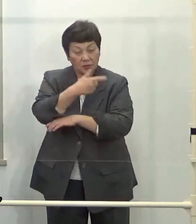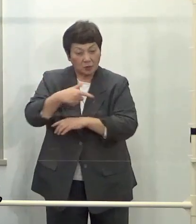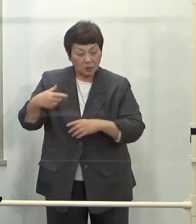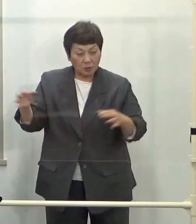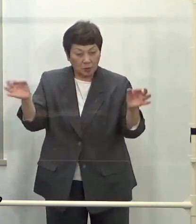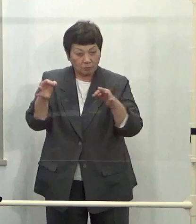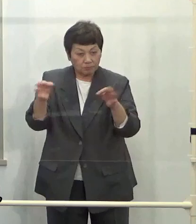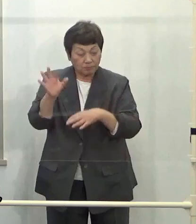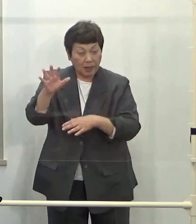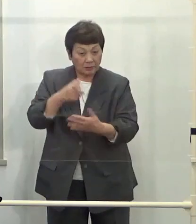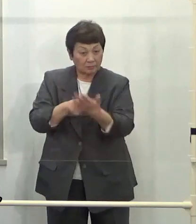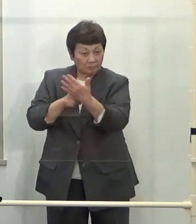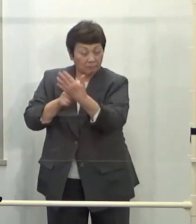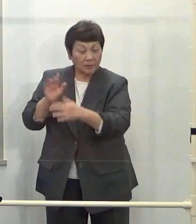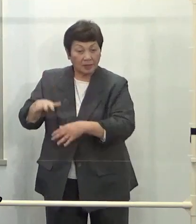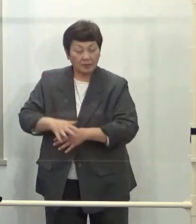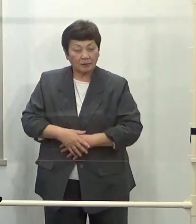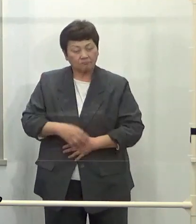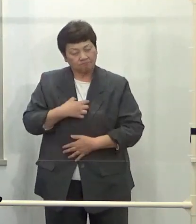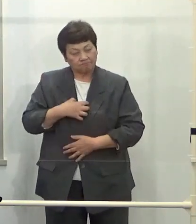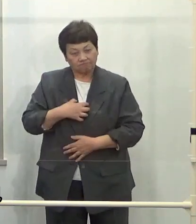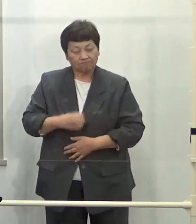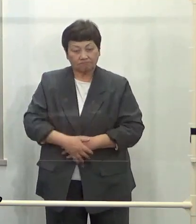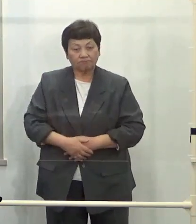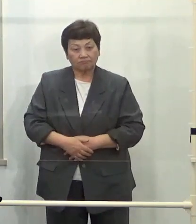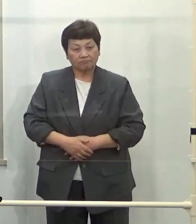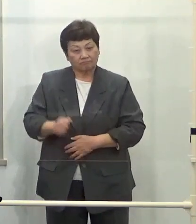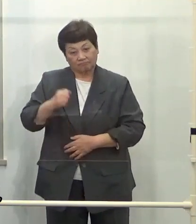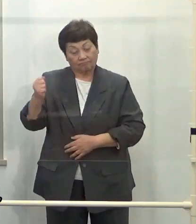して、遺憾であります。